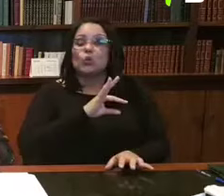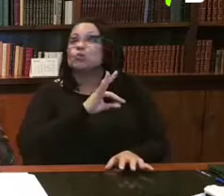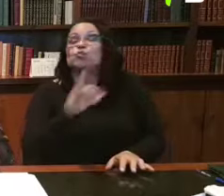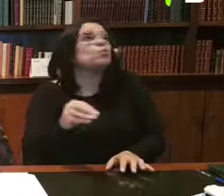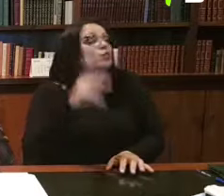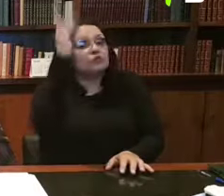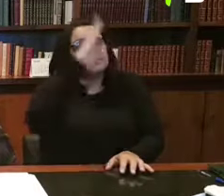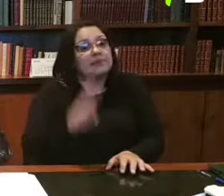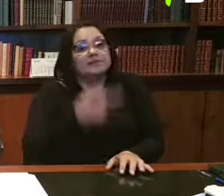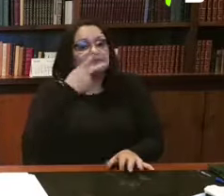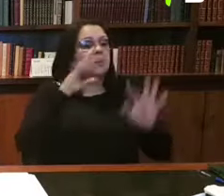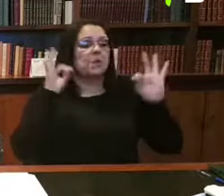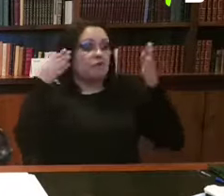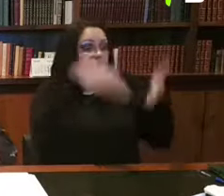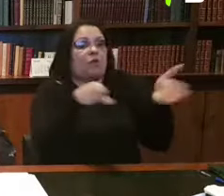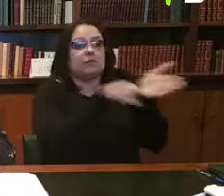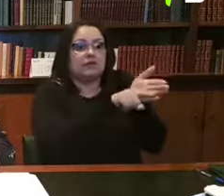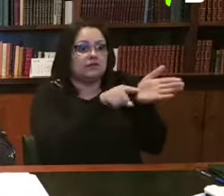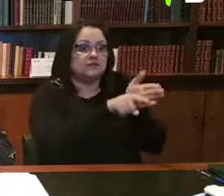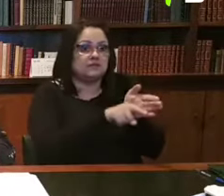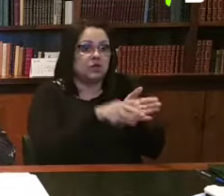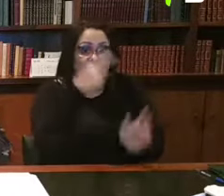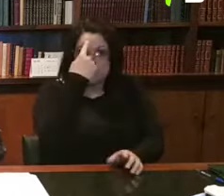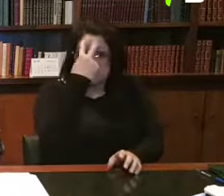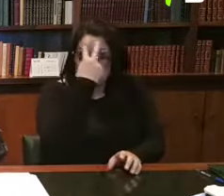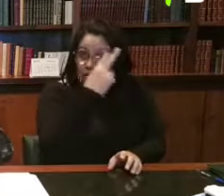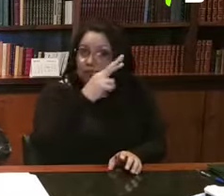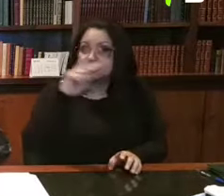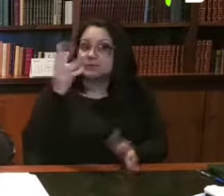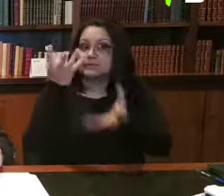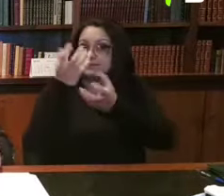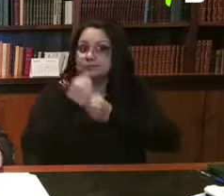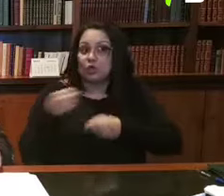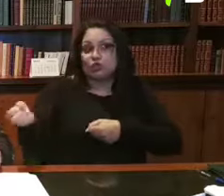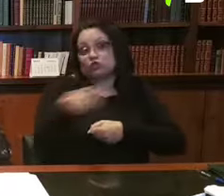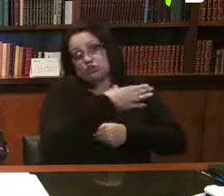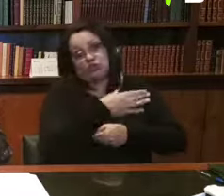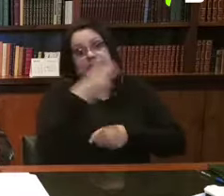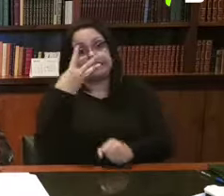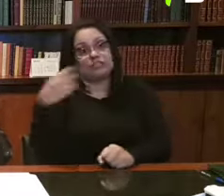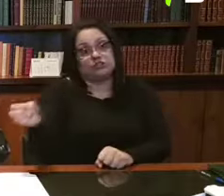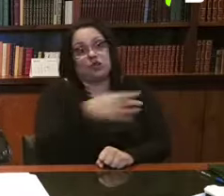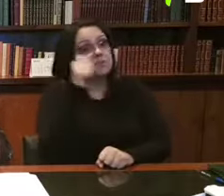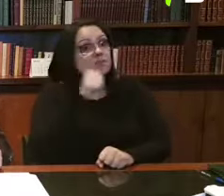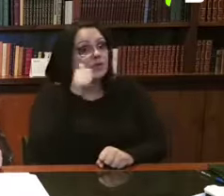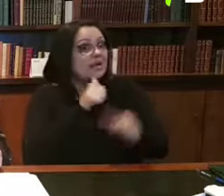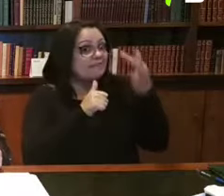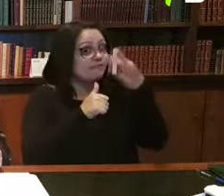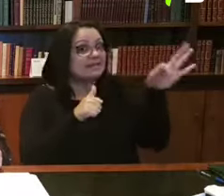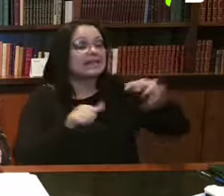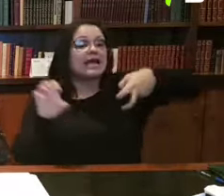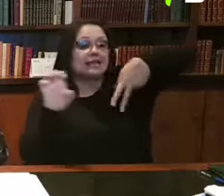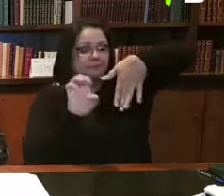potencializado de forma negativa eu recebi a duas semanas as credenciais de três novos embaixadores no brasil é uma embaixadora da